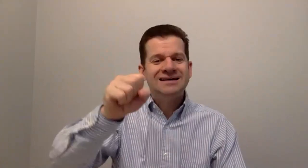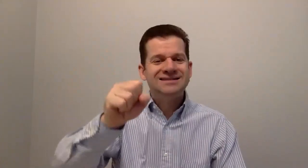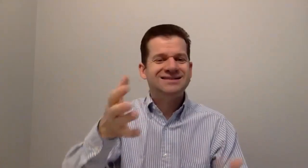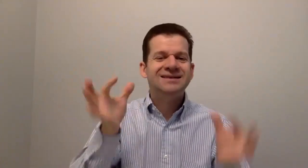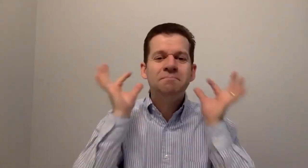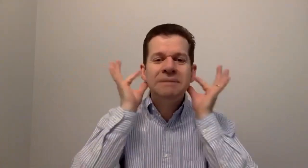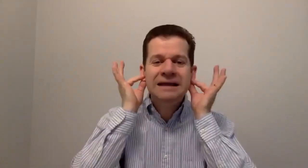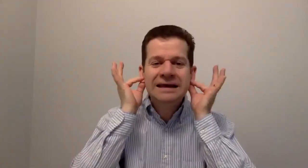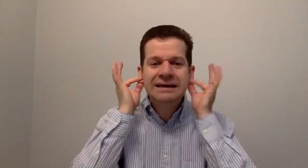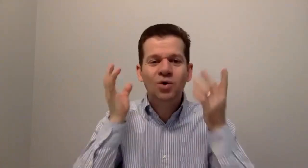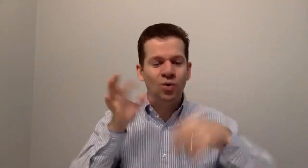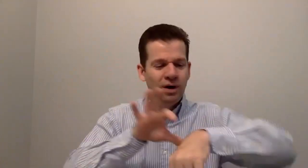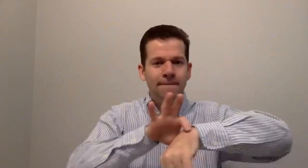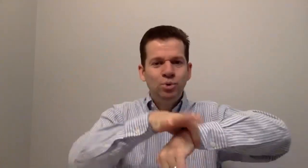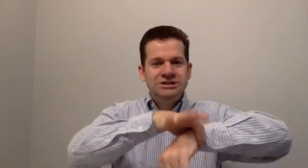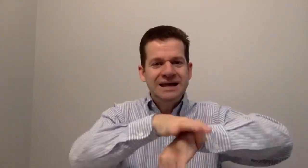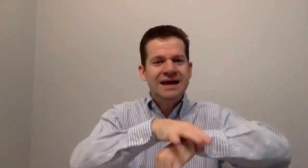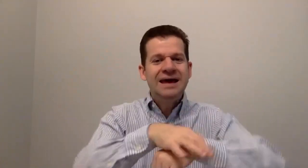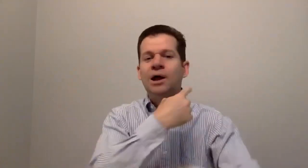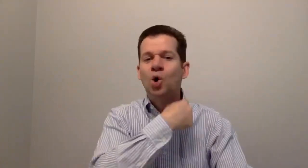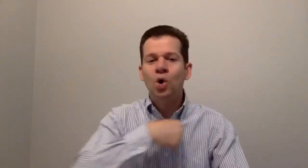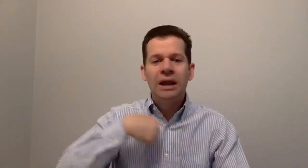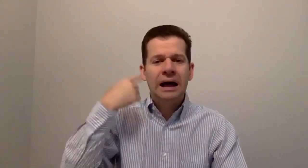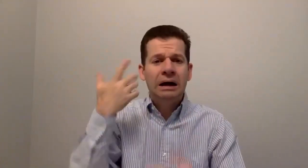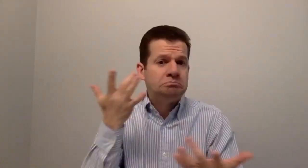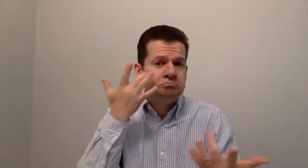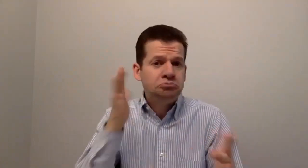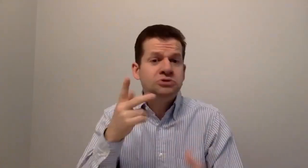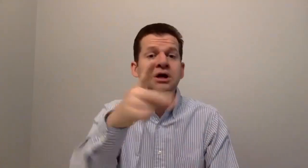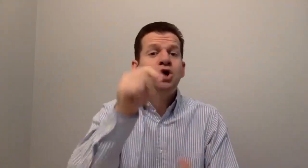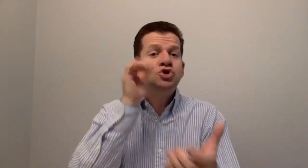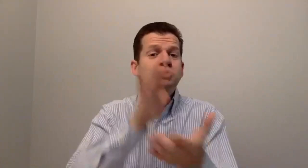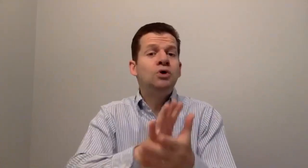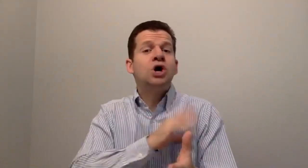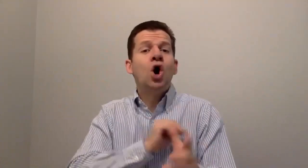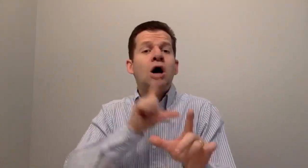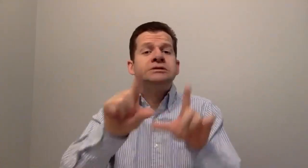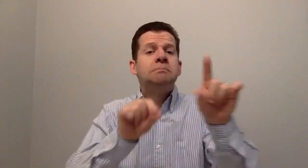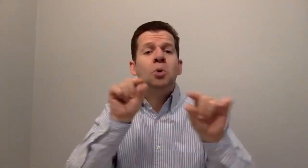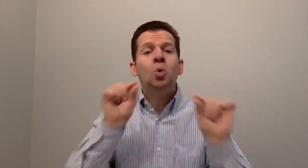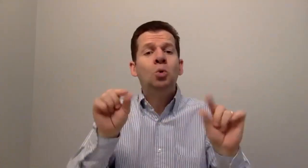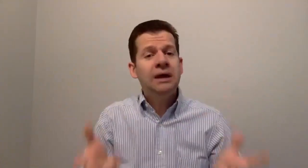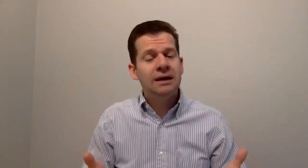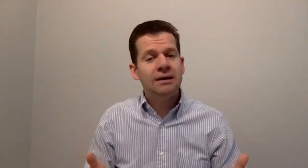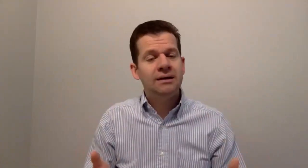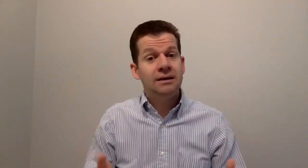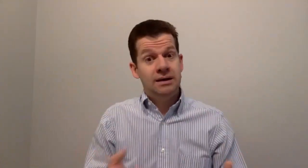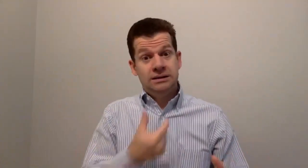joias, brinco, pulseira, colar. Não sei, sua esposa gosta? O quê? Então,